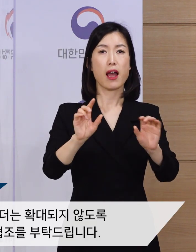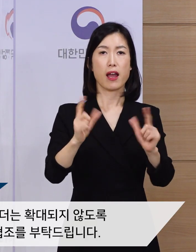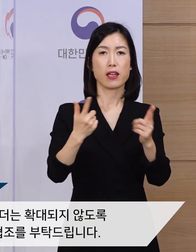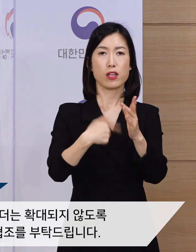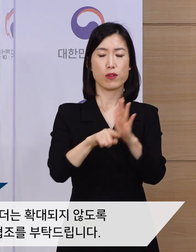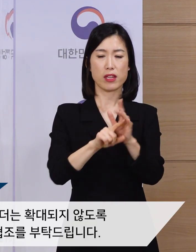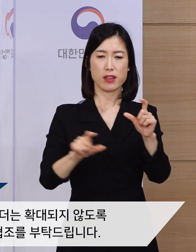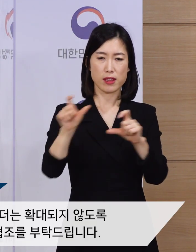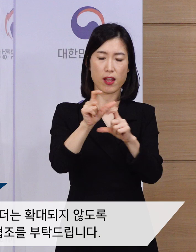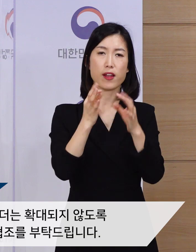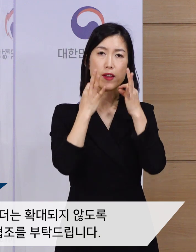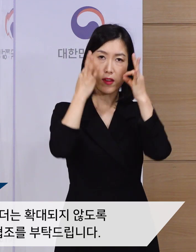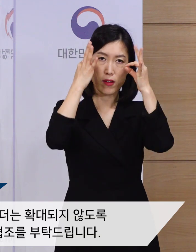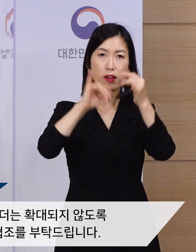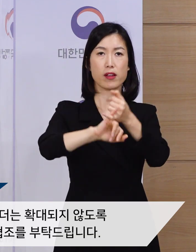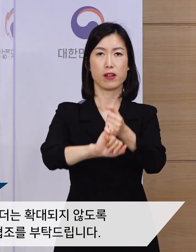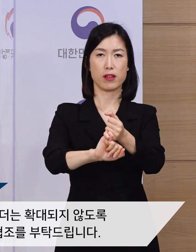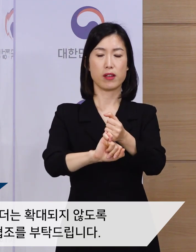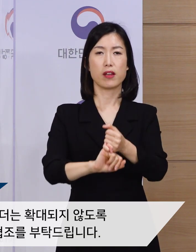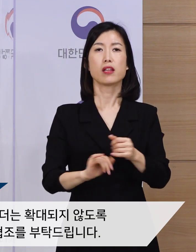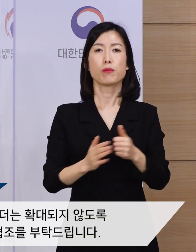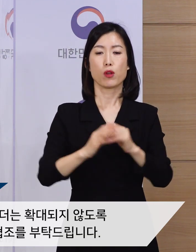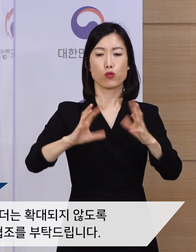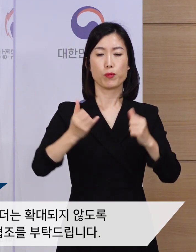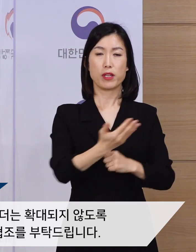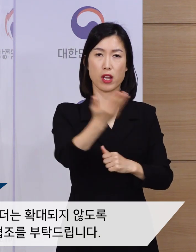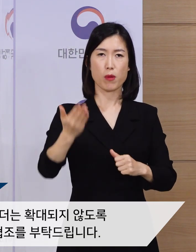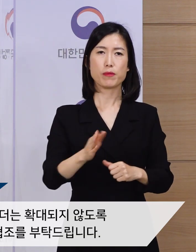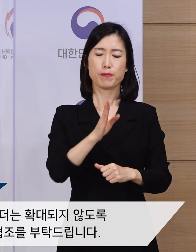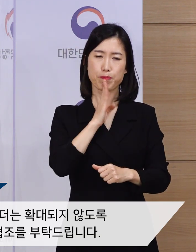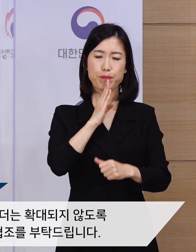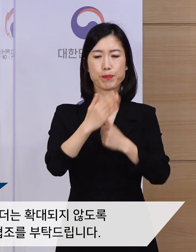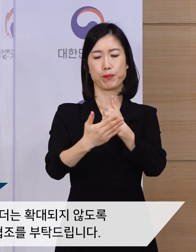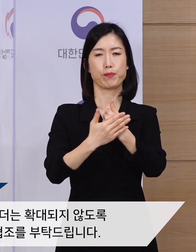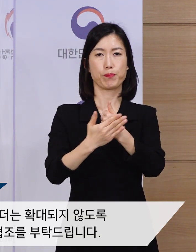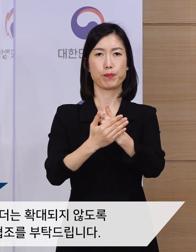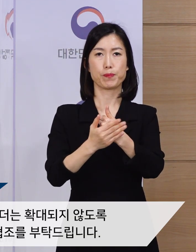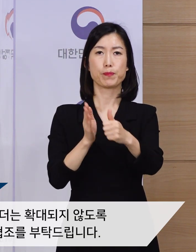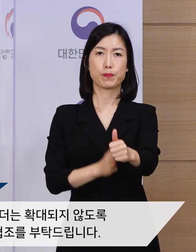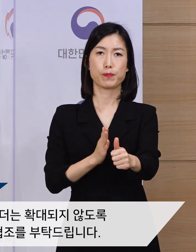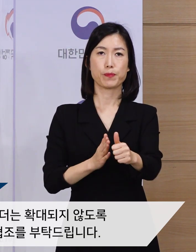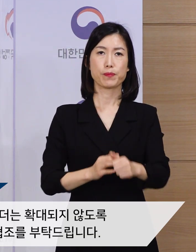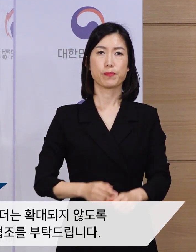최선을 다하겠습니다. 국민 여러분의 적극적인 협조를 부탁드립니다. 감사합니다.